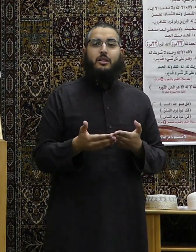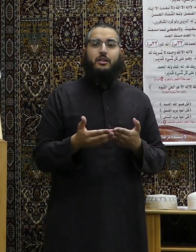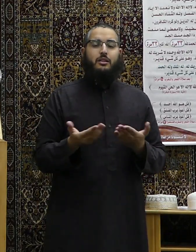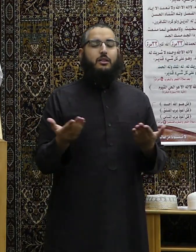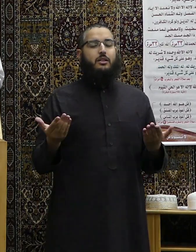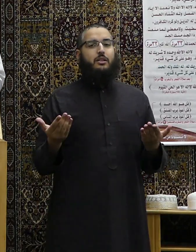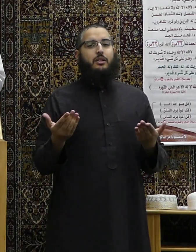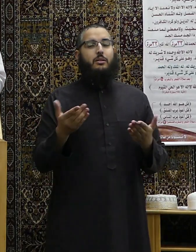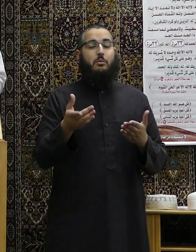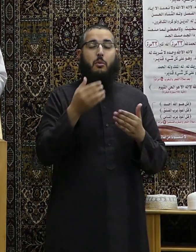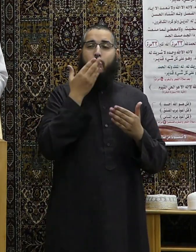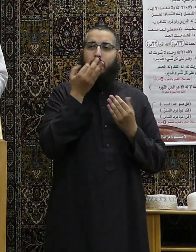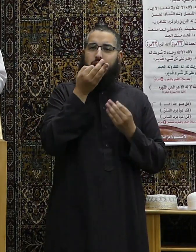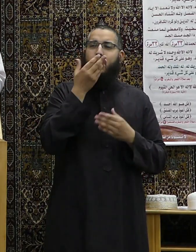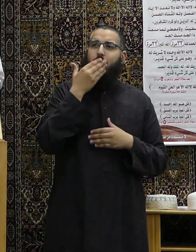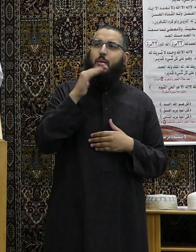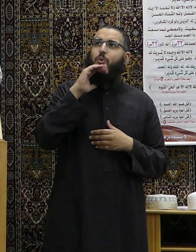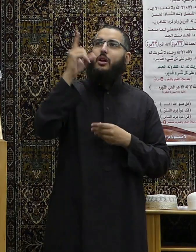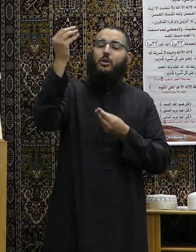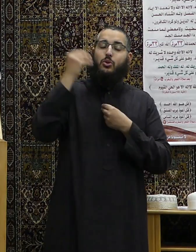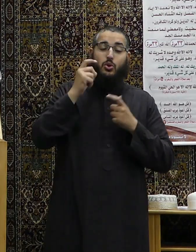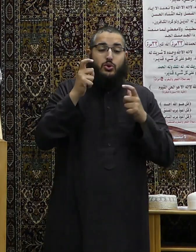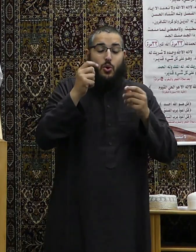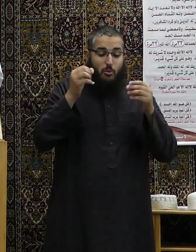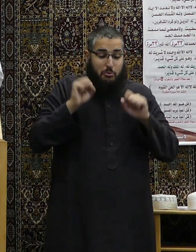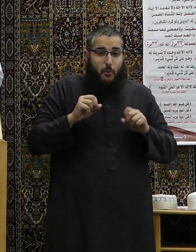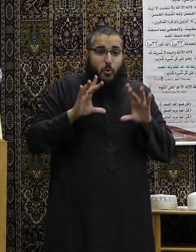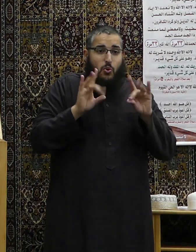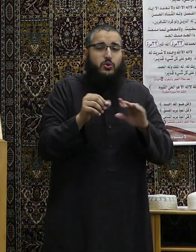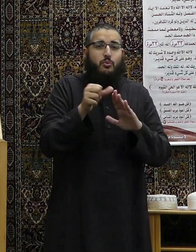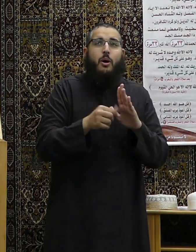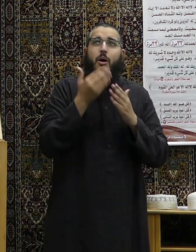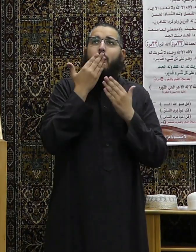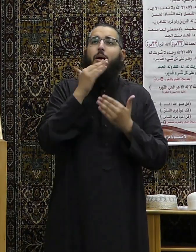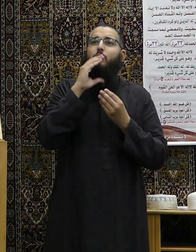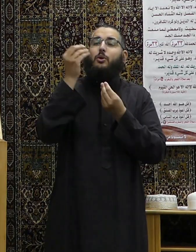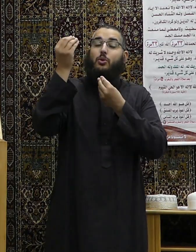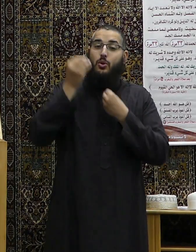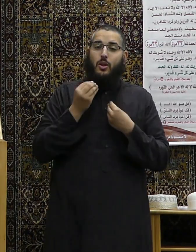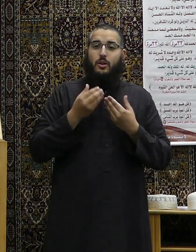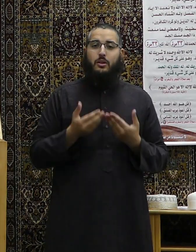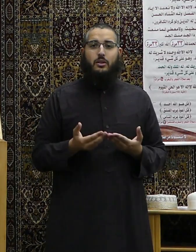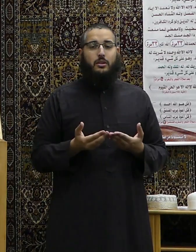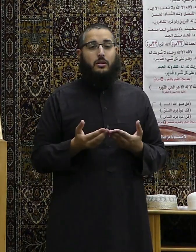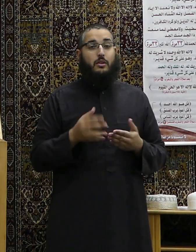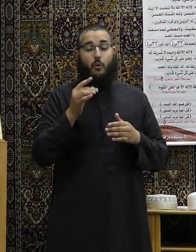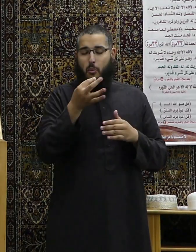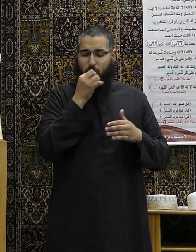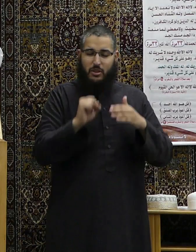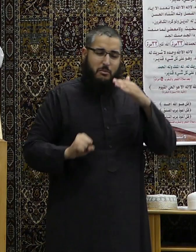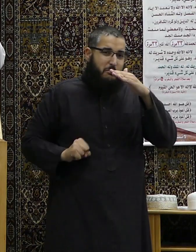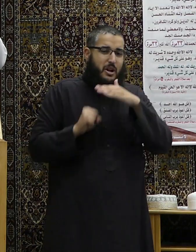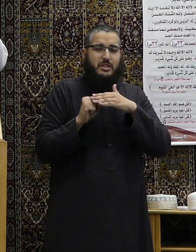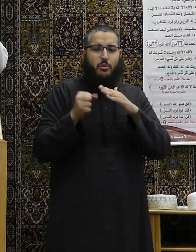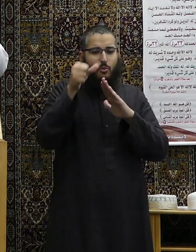accordé cette faveur. Et profitons un maximum de ce mois. Pourquoi je dis ça ? Parce que malheureusement, il y a des gens, et